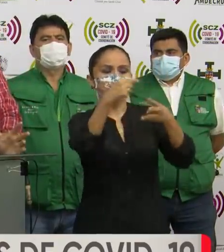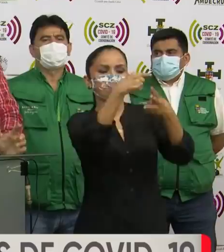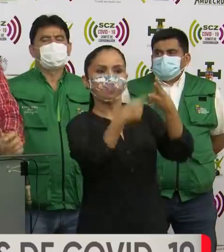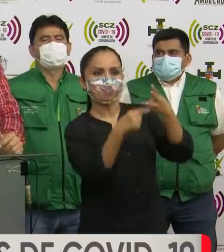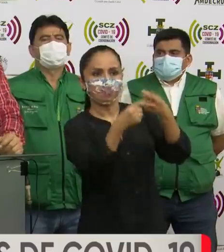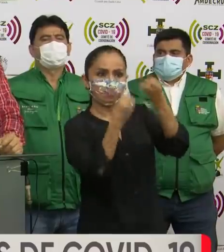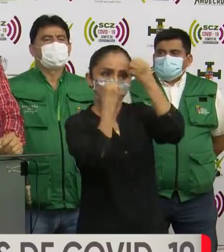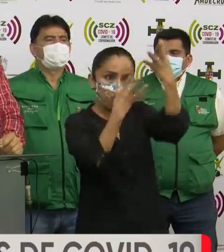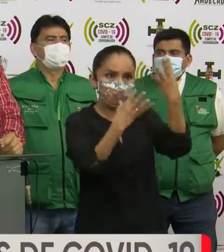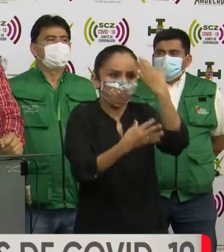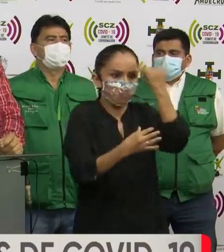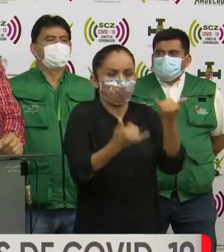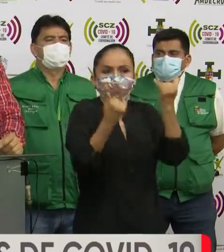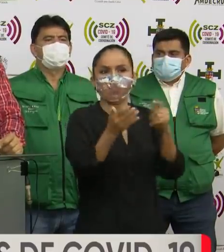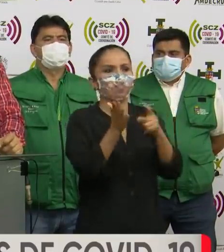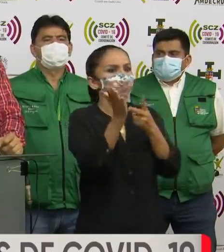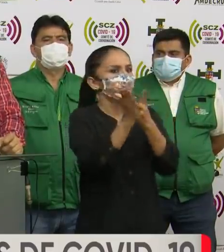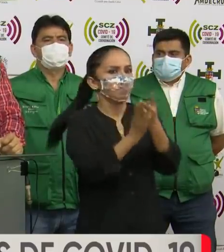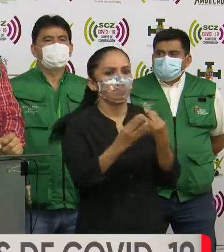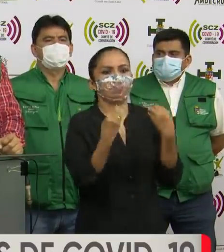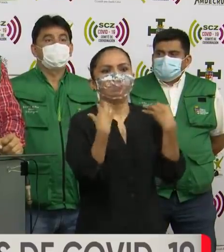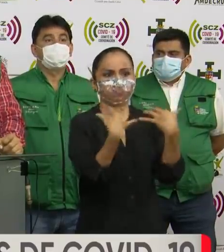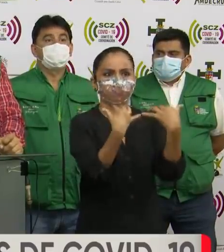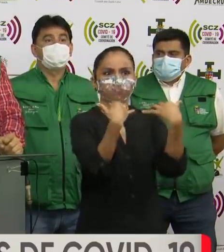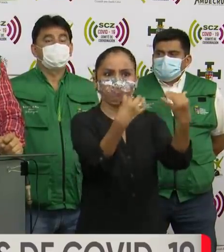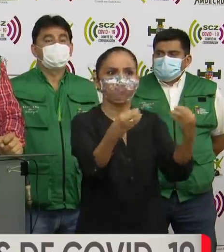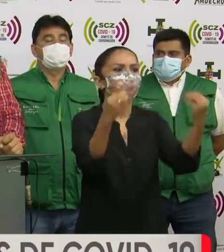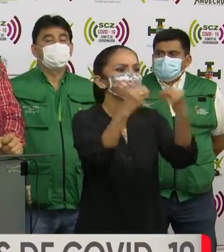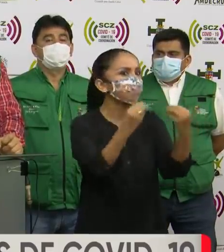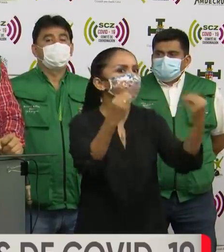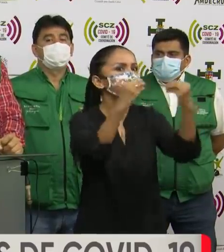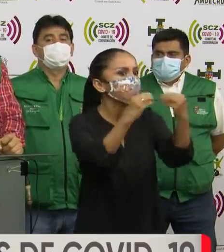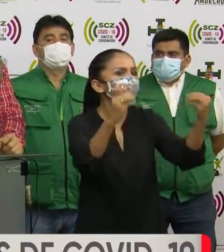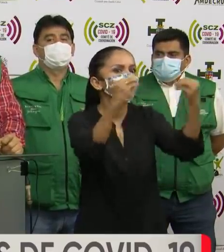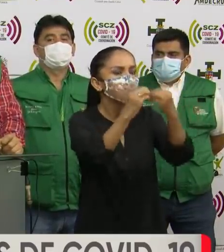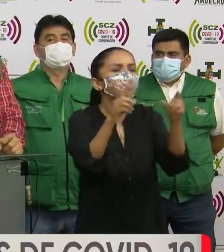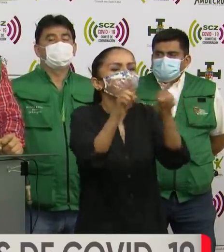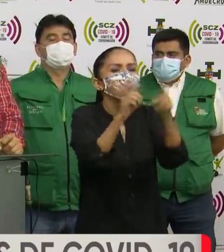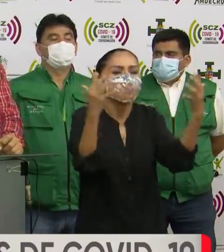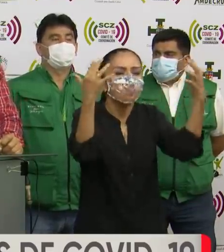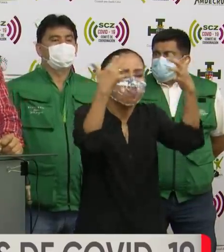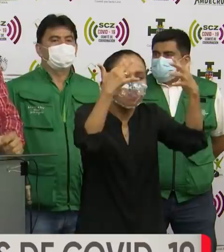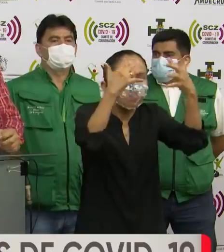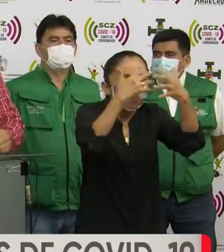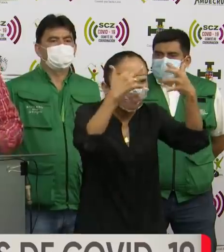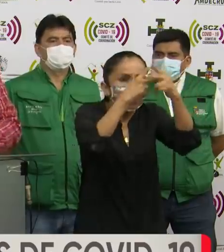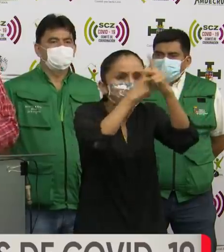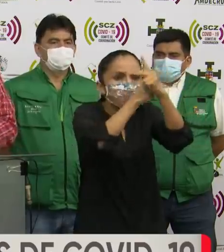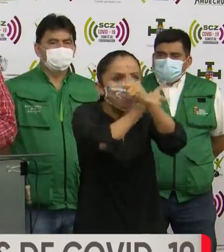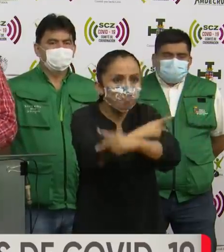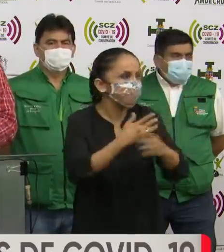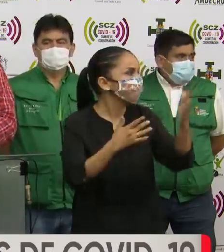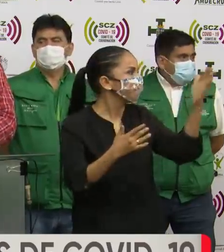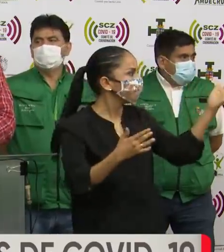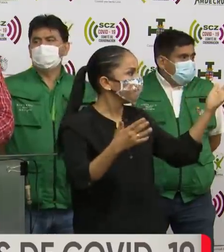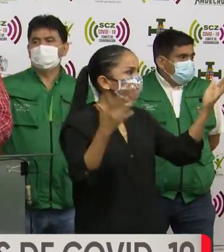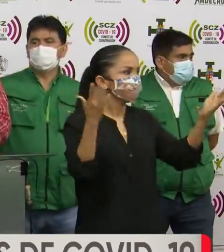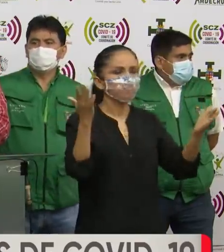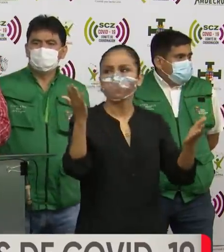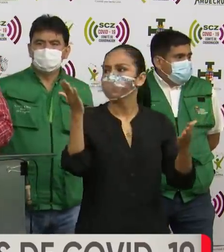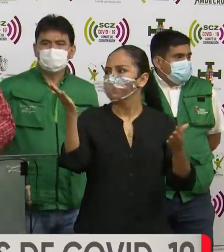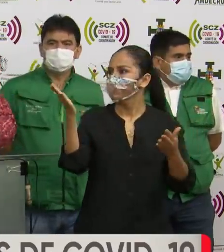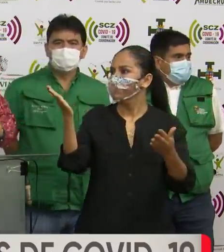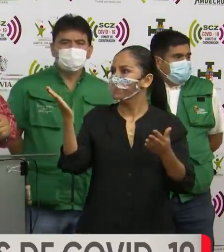en esta tormenta que realmente estamos en medio y aún no vemos la luz al final. Doctor Río, ¿se va a coadyuvar en el